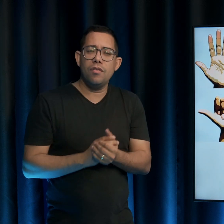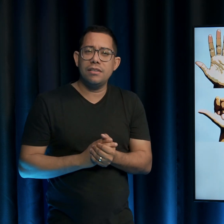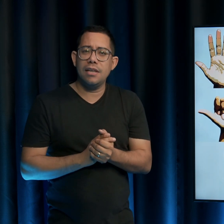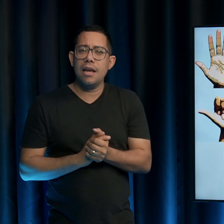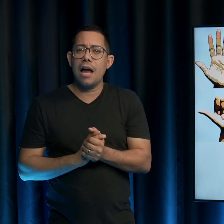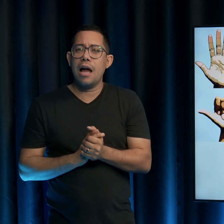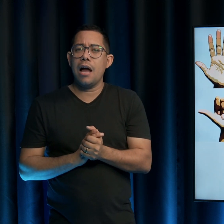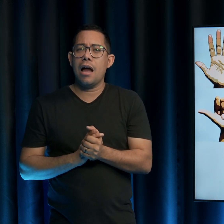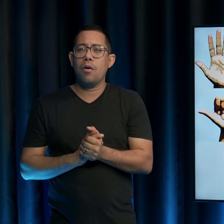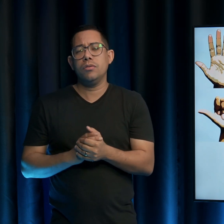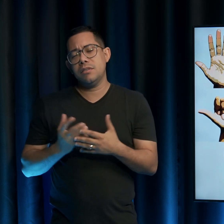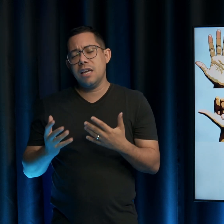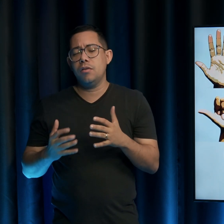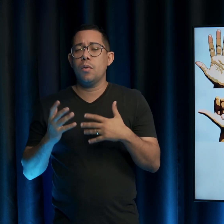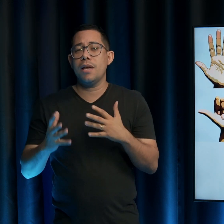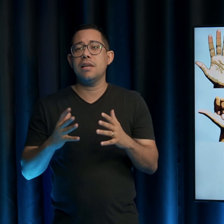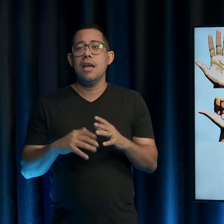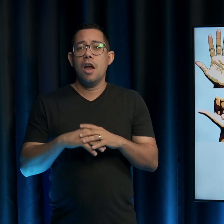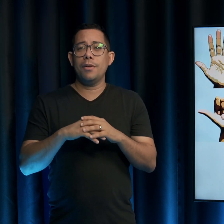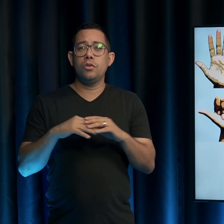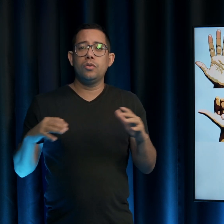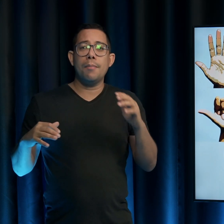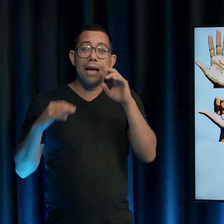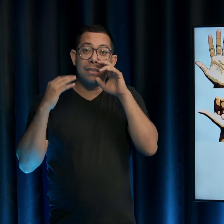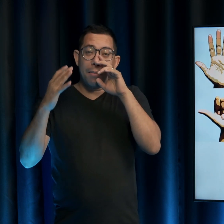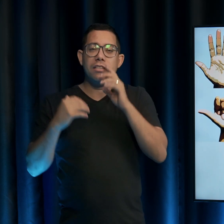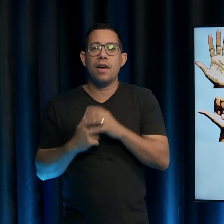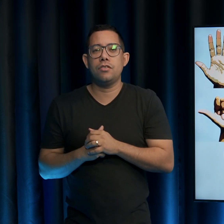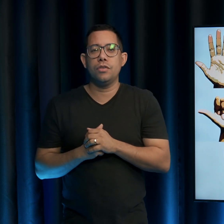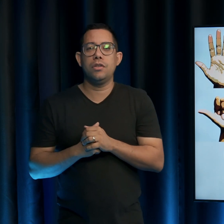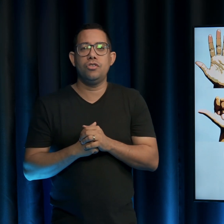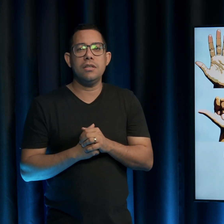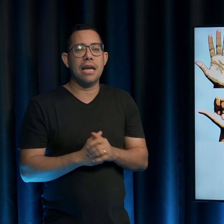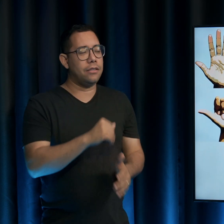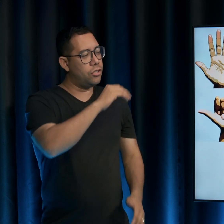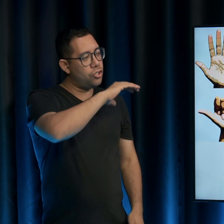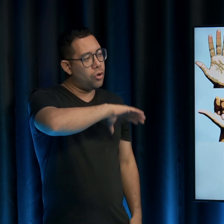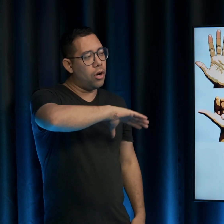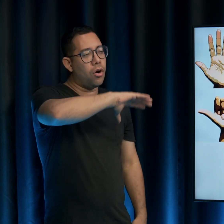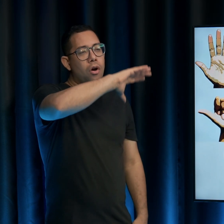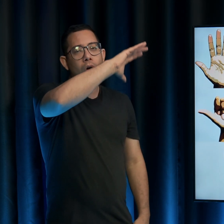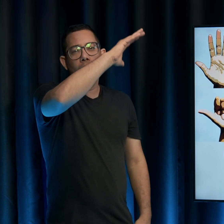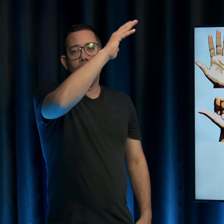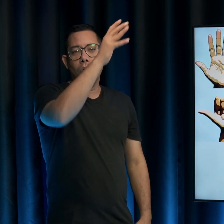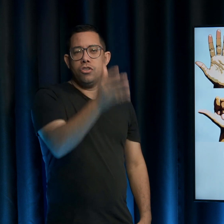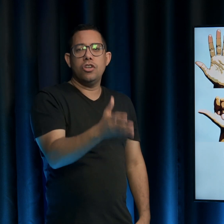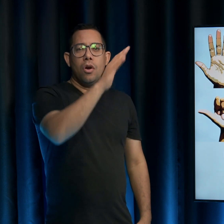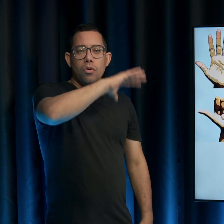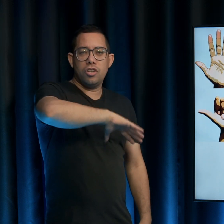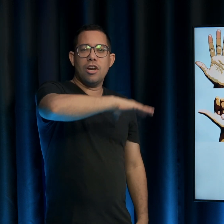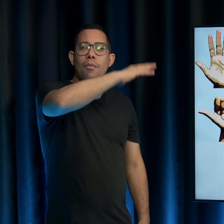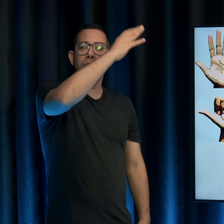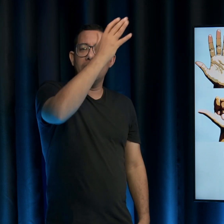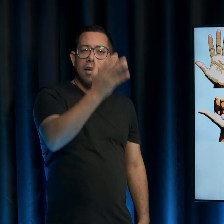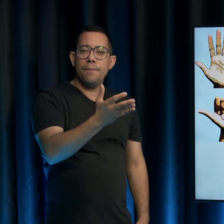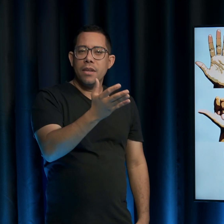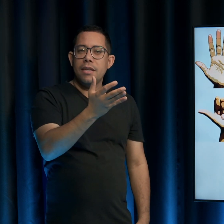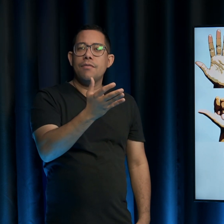ser acontecendo. Então essa é uma estrutura básica mais fácil de você utilizar. Então a gente coloca ó, um monte, ou seja, a montanha, e aí você